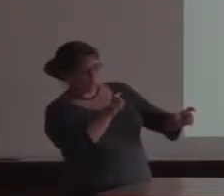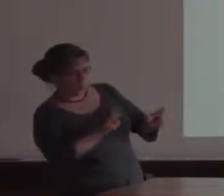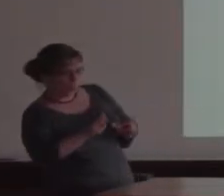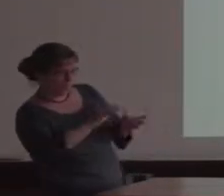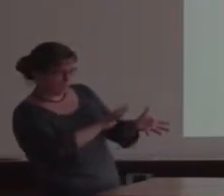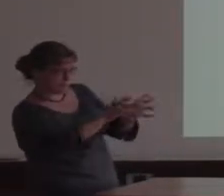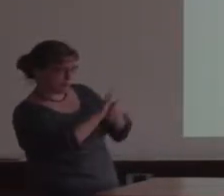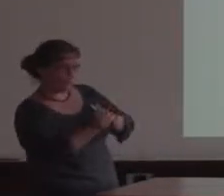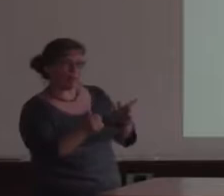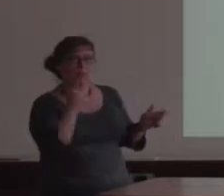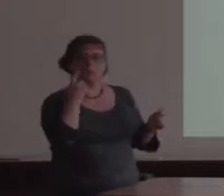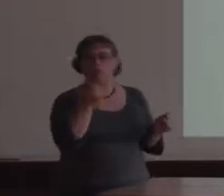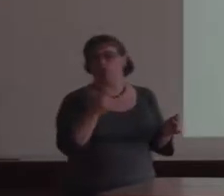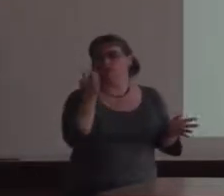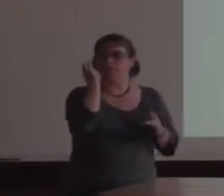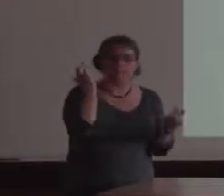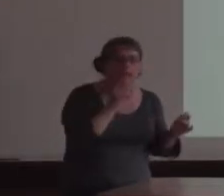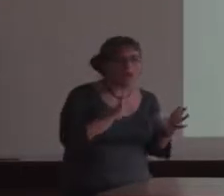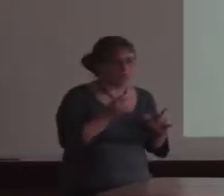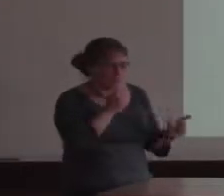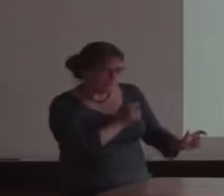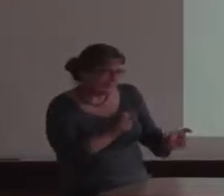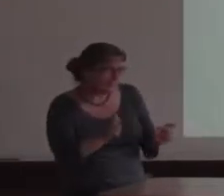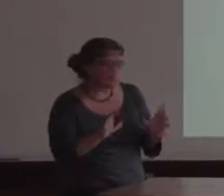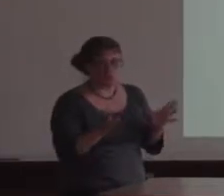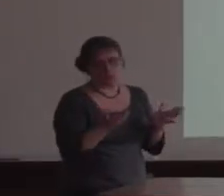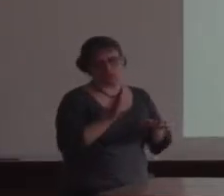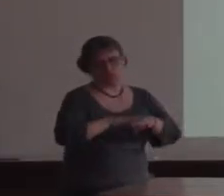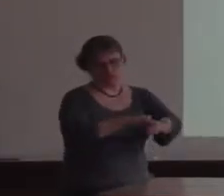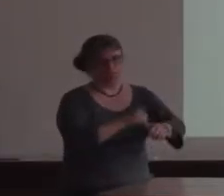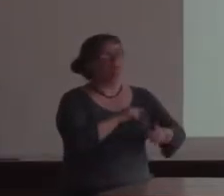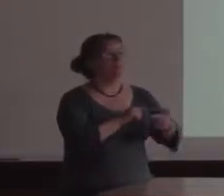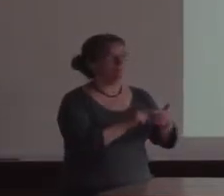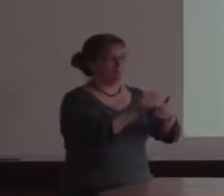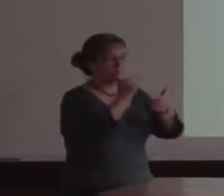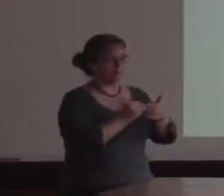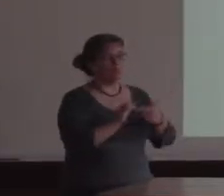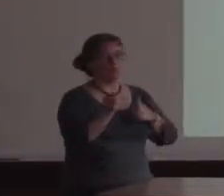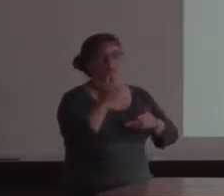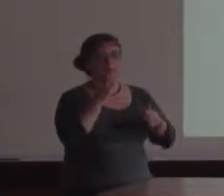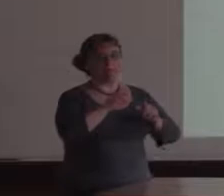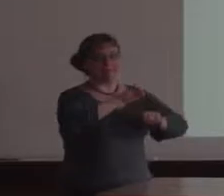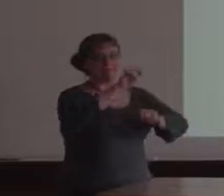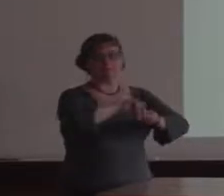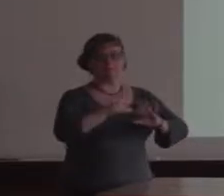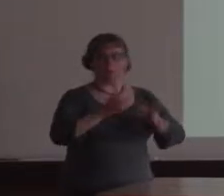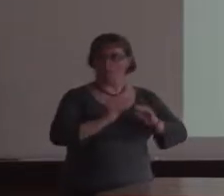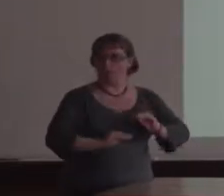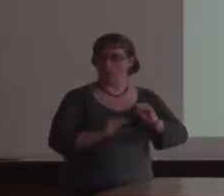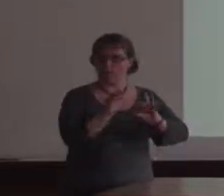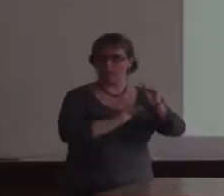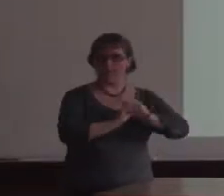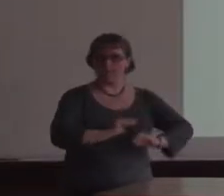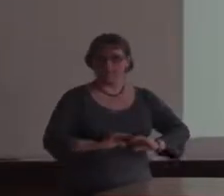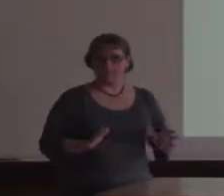ou options qui peuvent être utiles dans ce contexte-là. Ensuite, on va plutôt parler de la manière dont on écrit les tests,